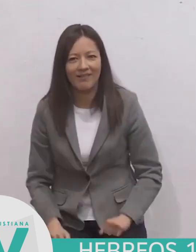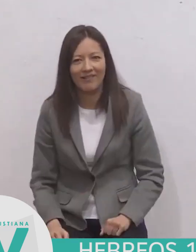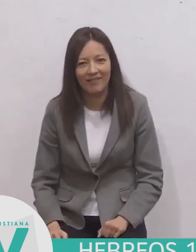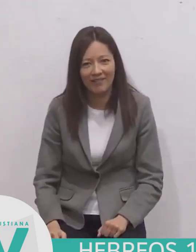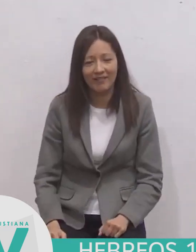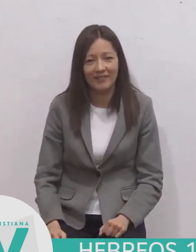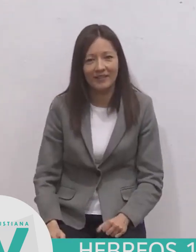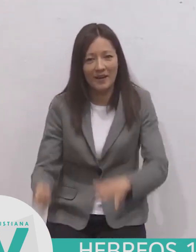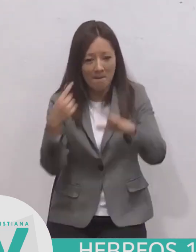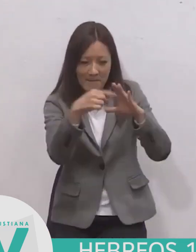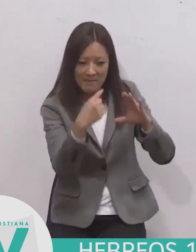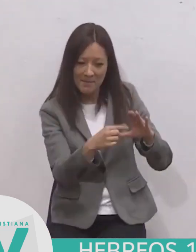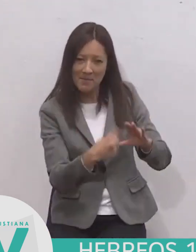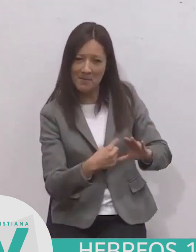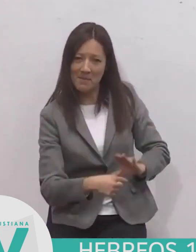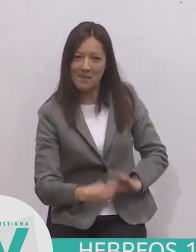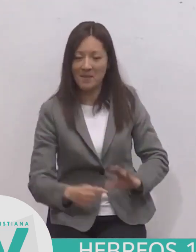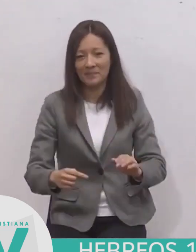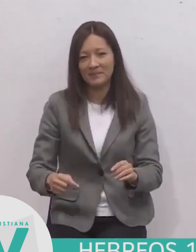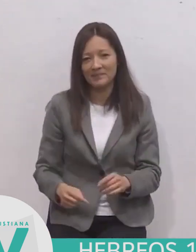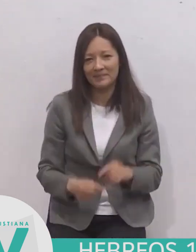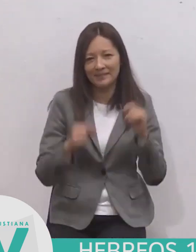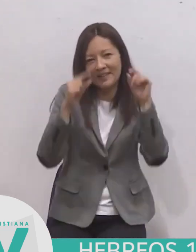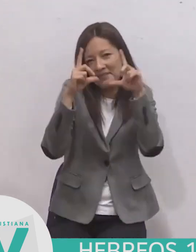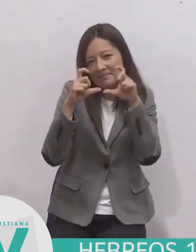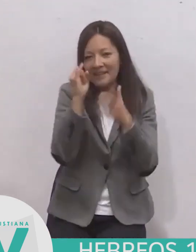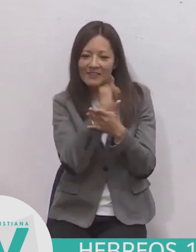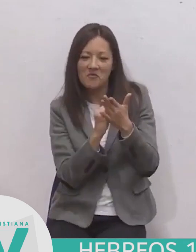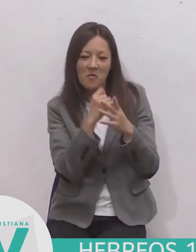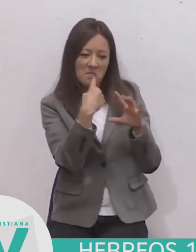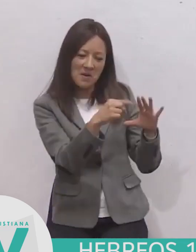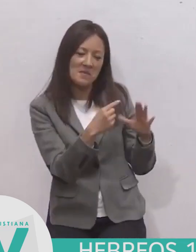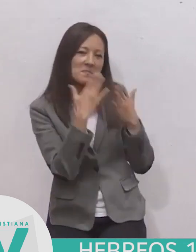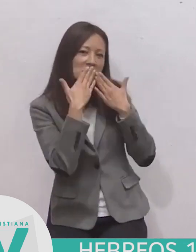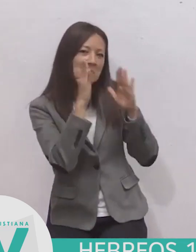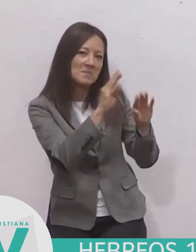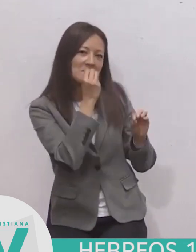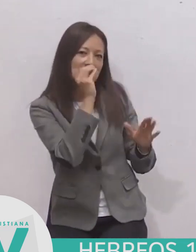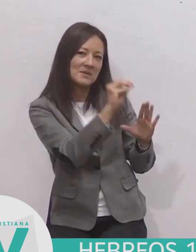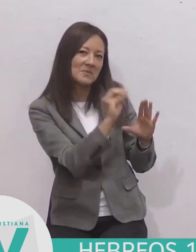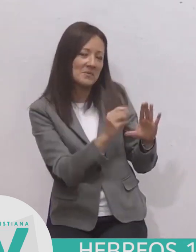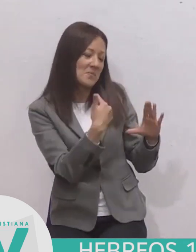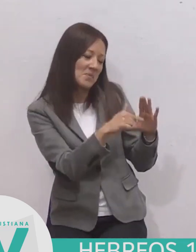mande usted el emoticón, el abracito, el besito, al menos.